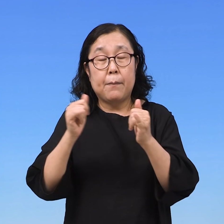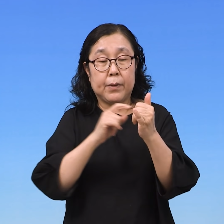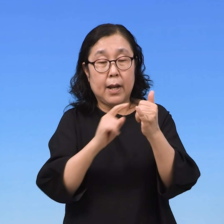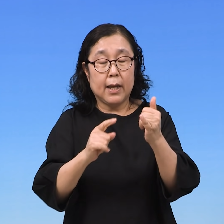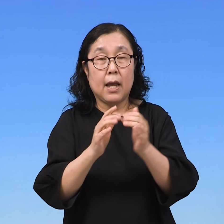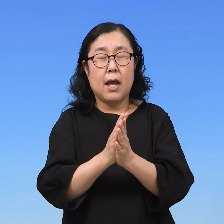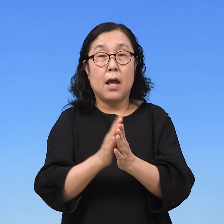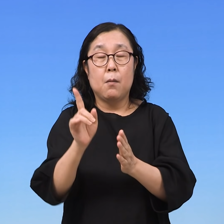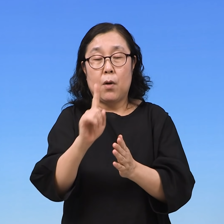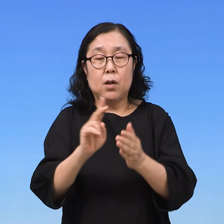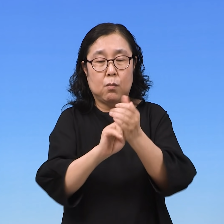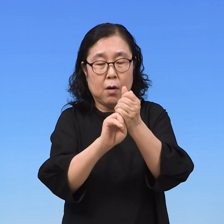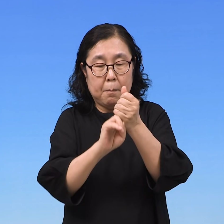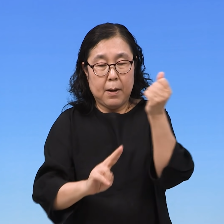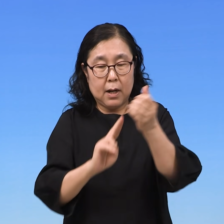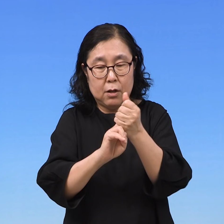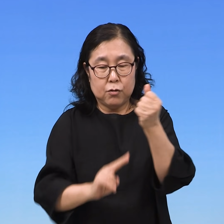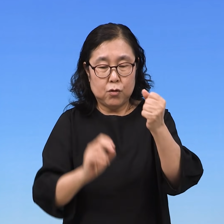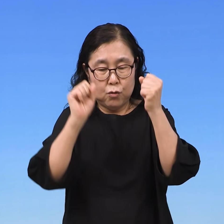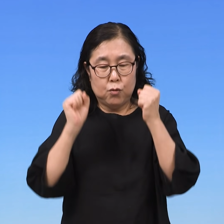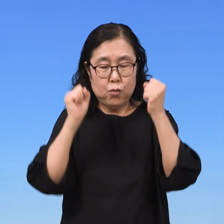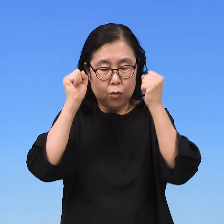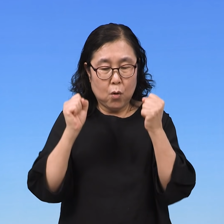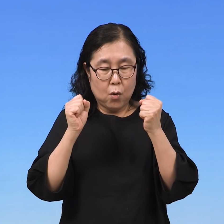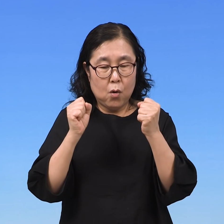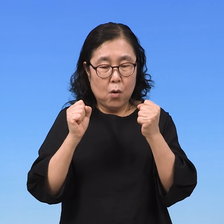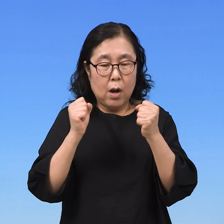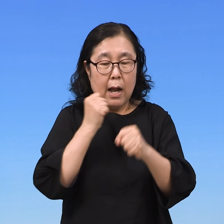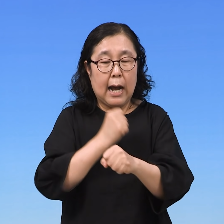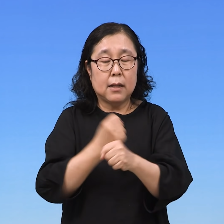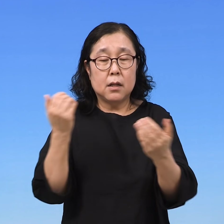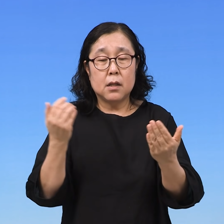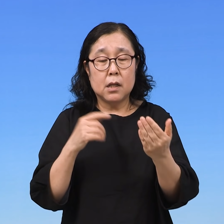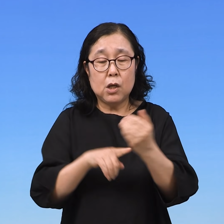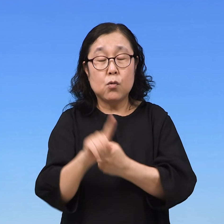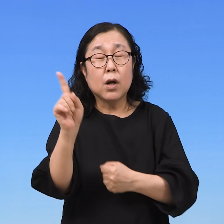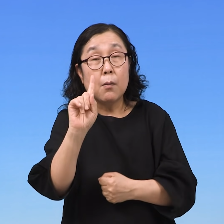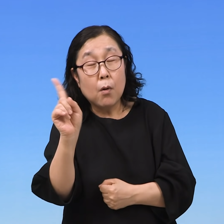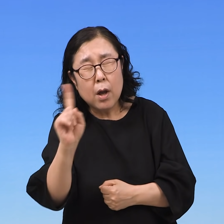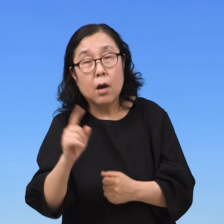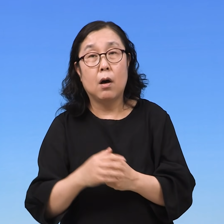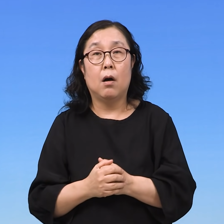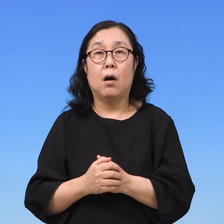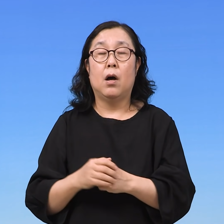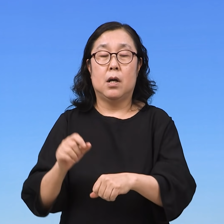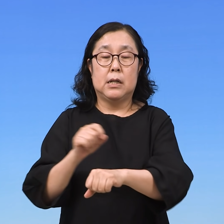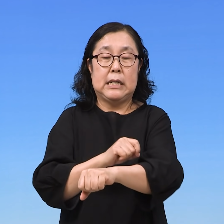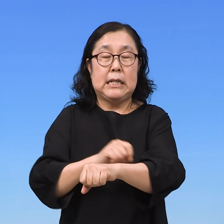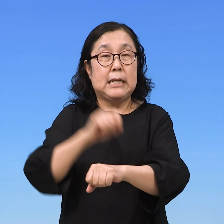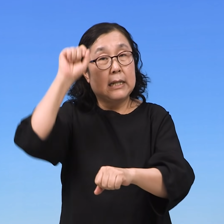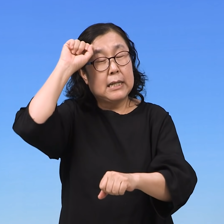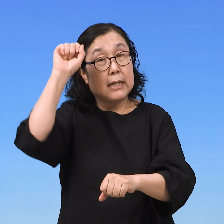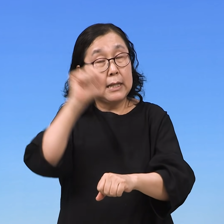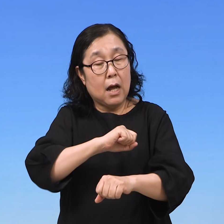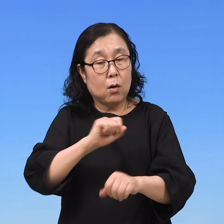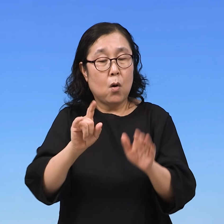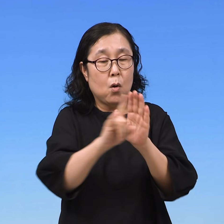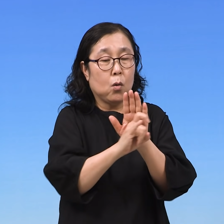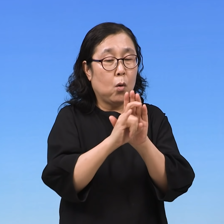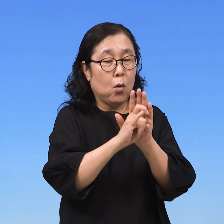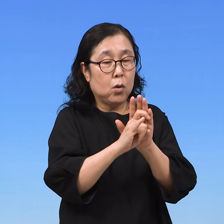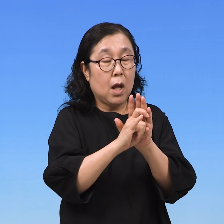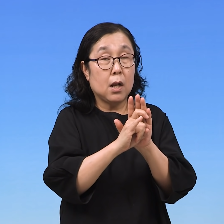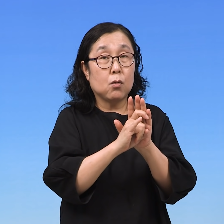간 그분들에게 가서 뭐라도 하나 팔아주는 운동을 벌이자, 이거 왜 하느냐고요. 갑자기 특세하고